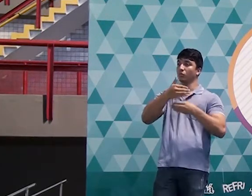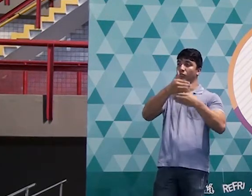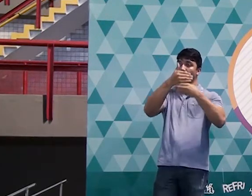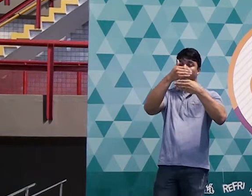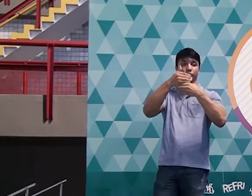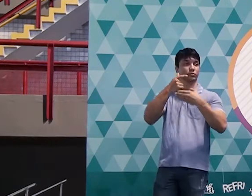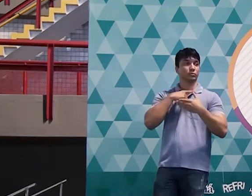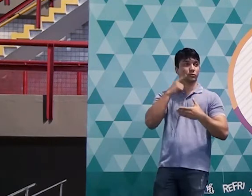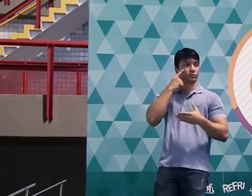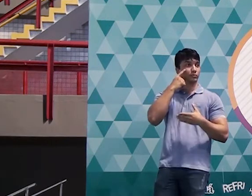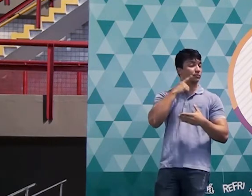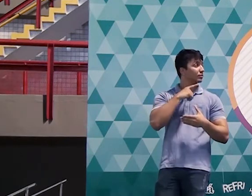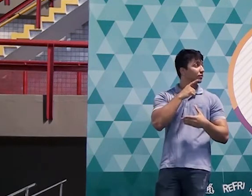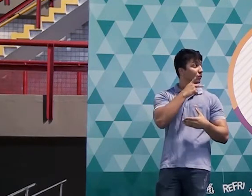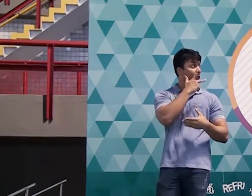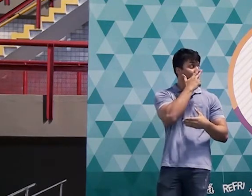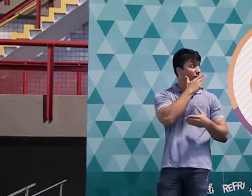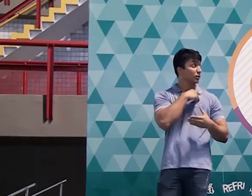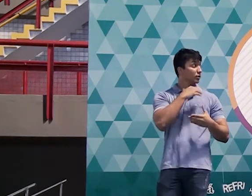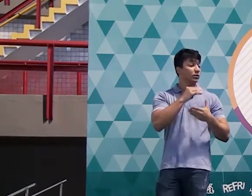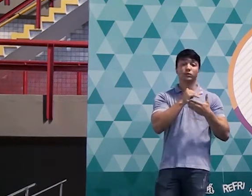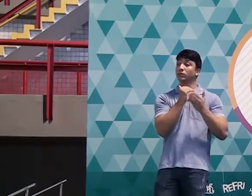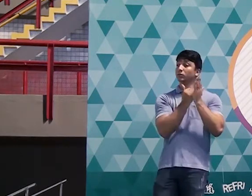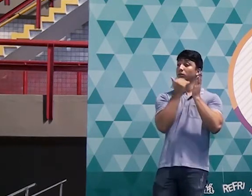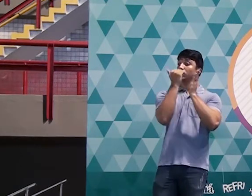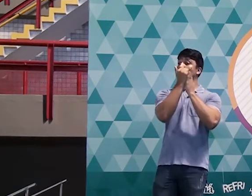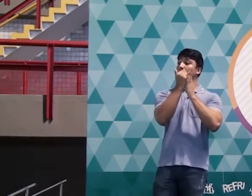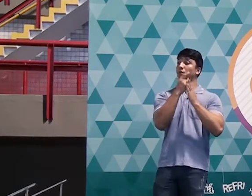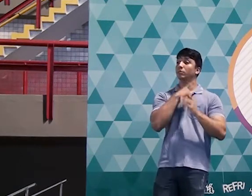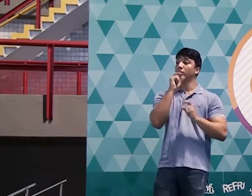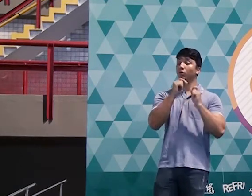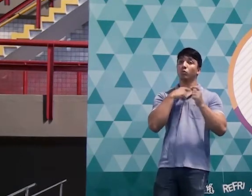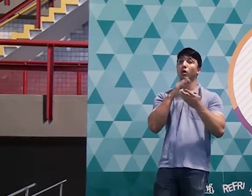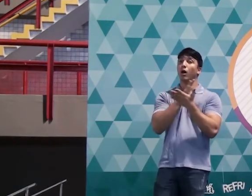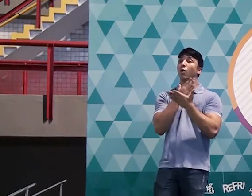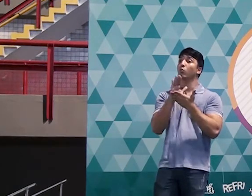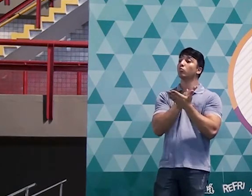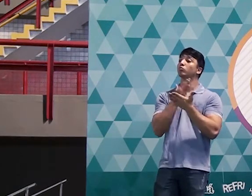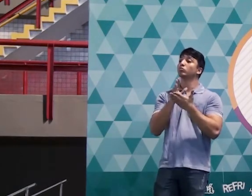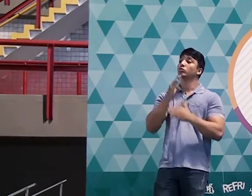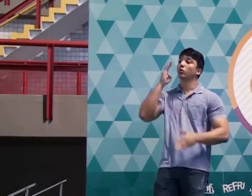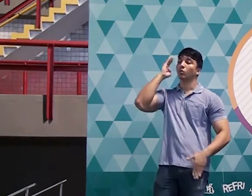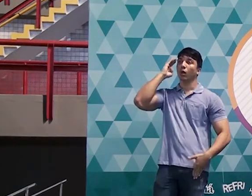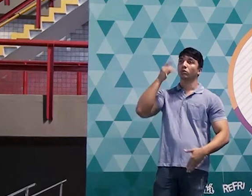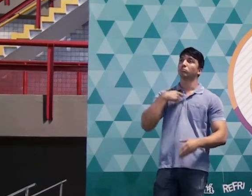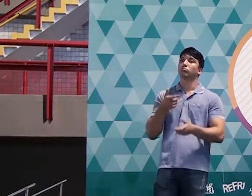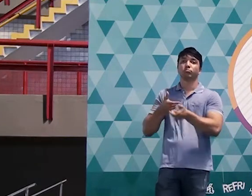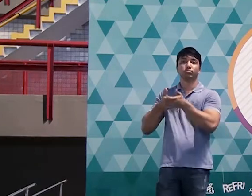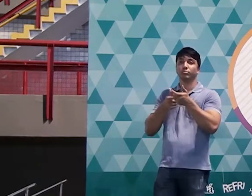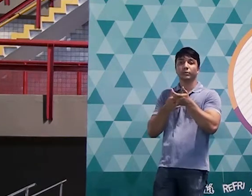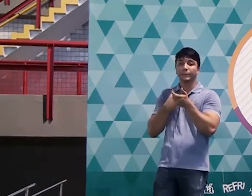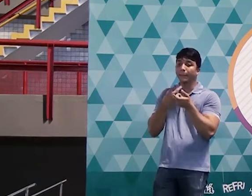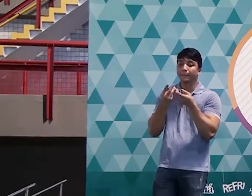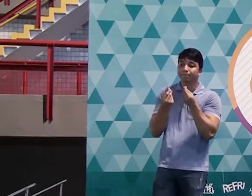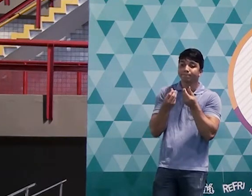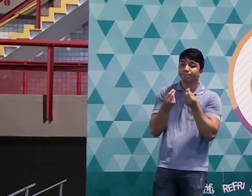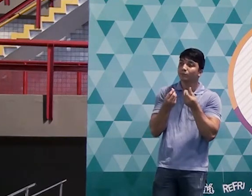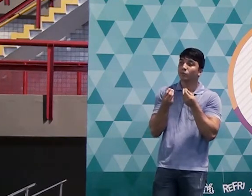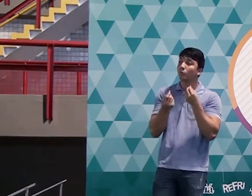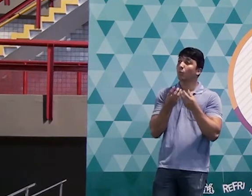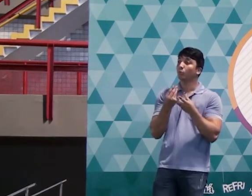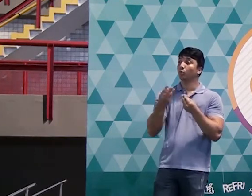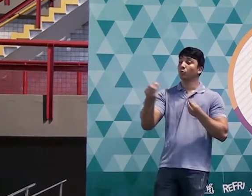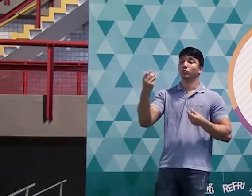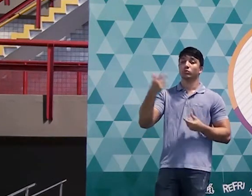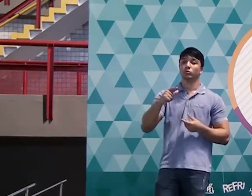alto. Aqui em cima, a gente vai botar alguns soldados para proteger a gente. Só que não tem muitos soldados. Nós